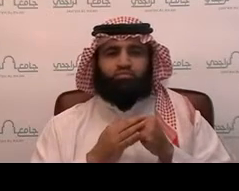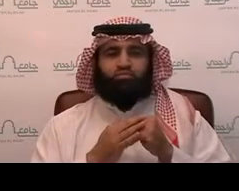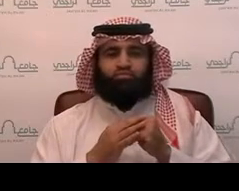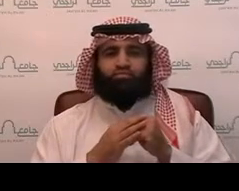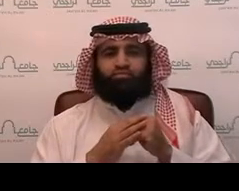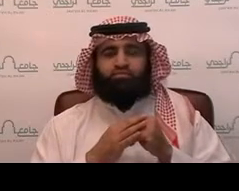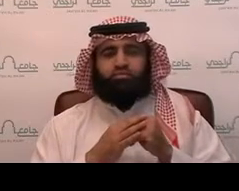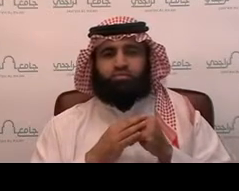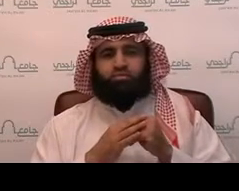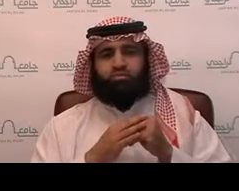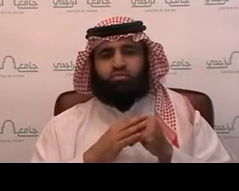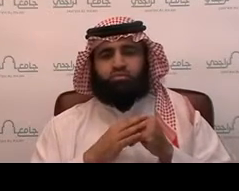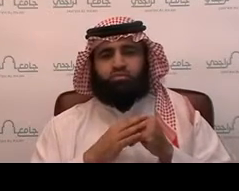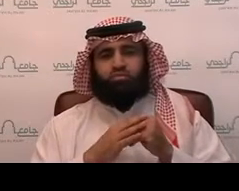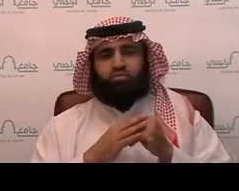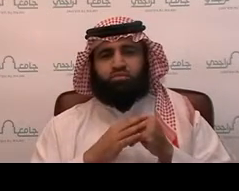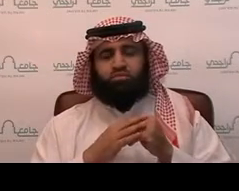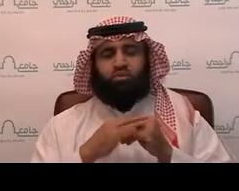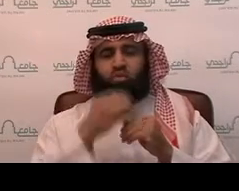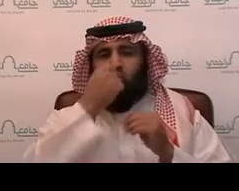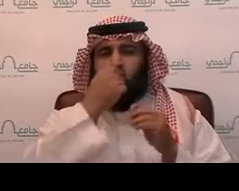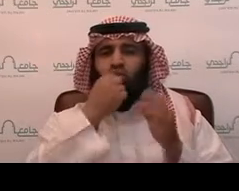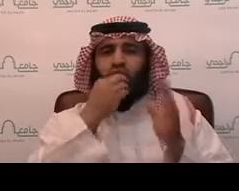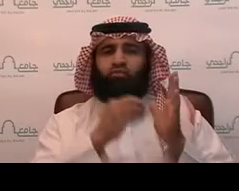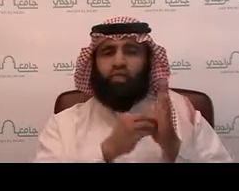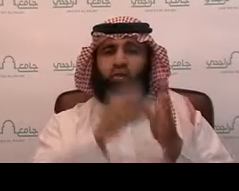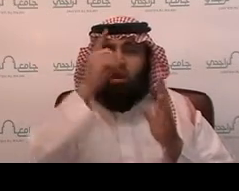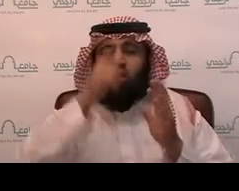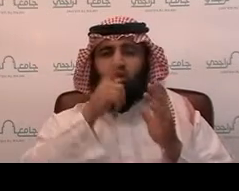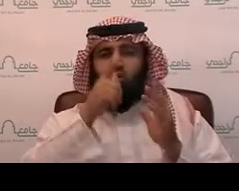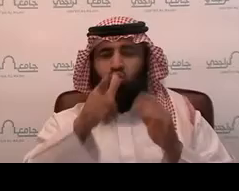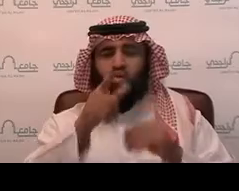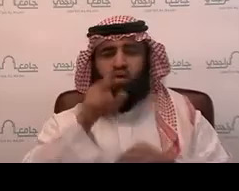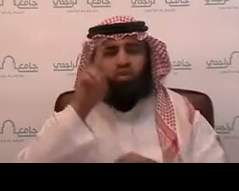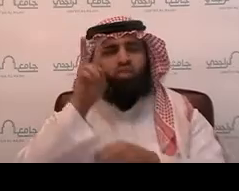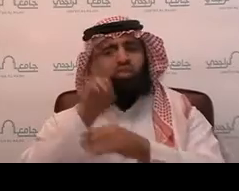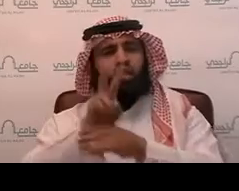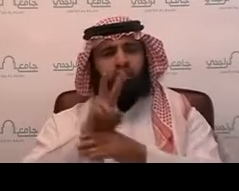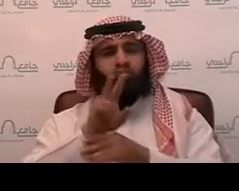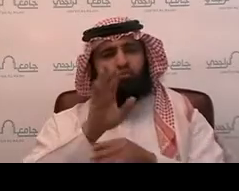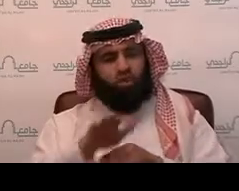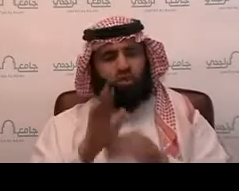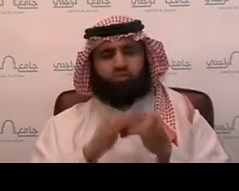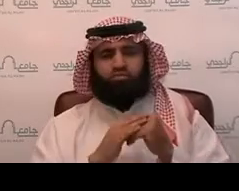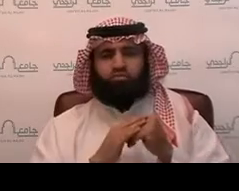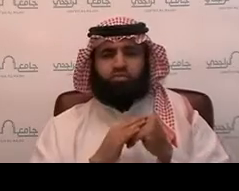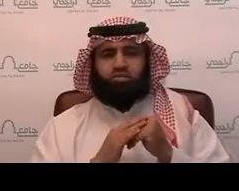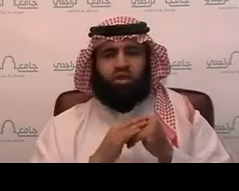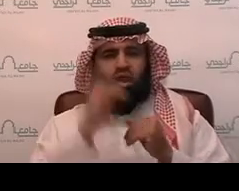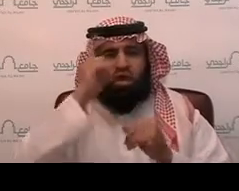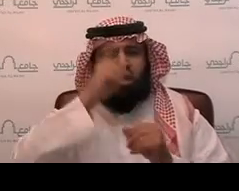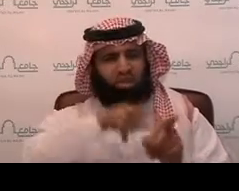ونخزى. وقال جل وعلا: فكذبوه فأهلكناهم إن في